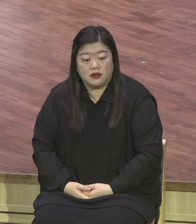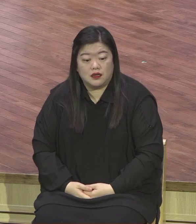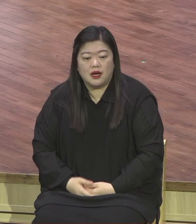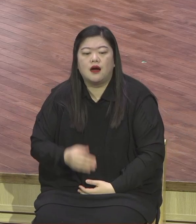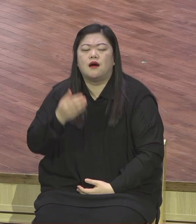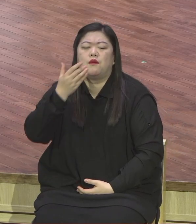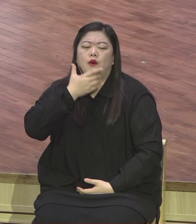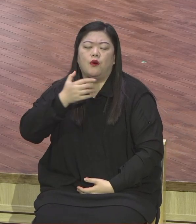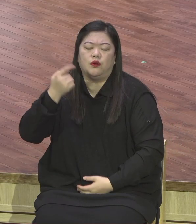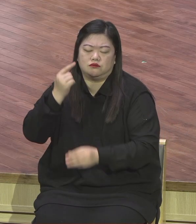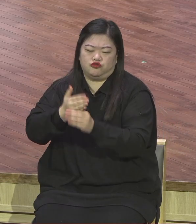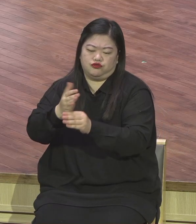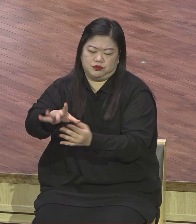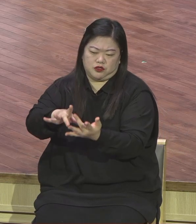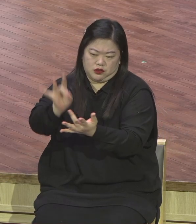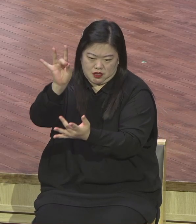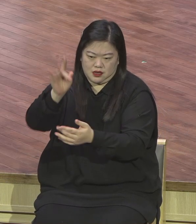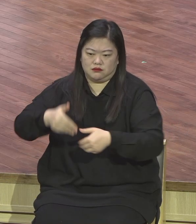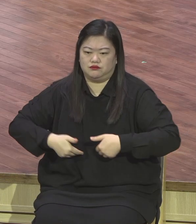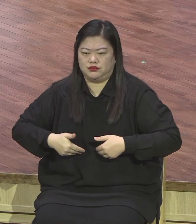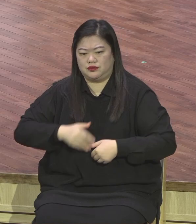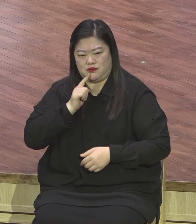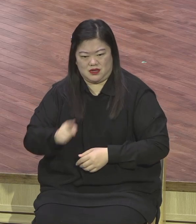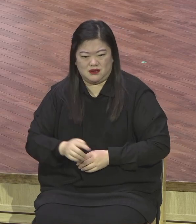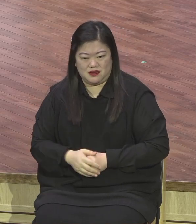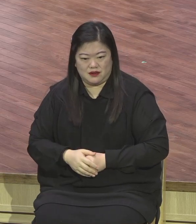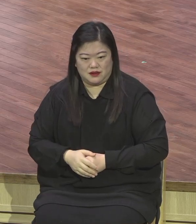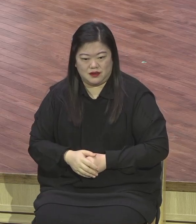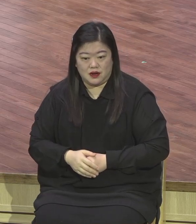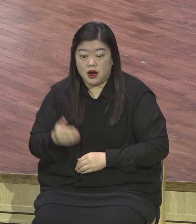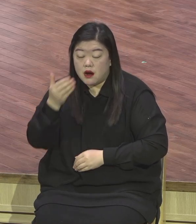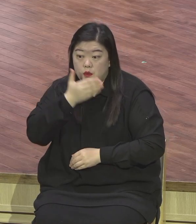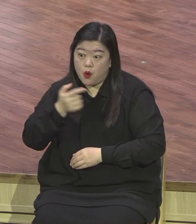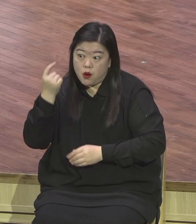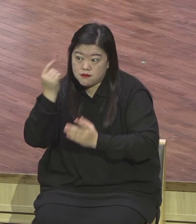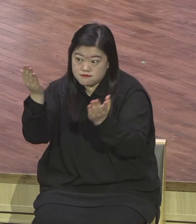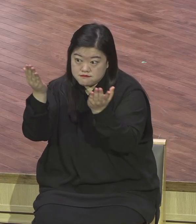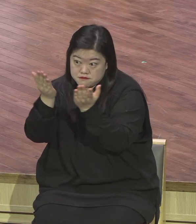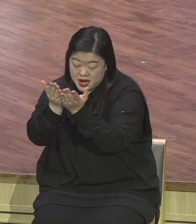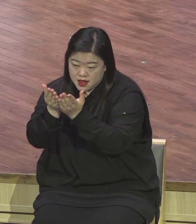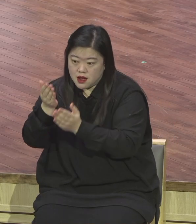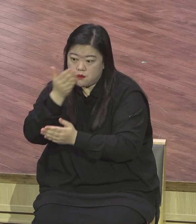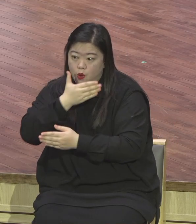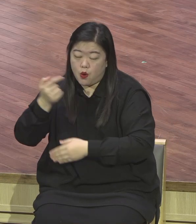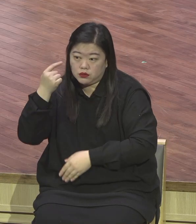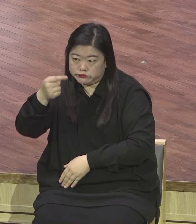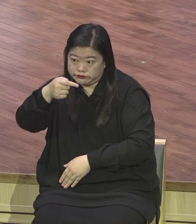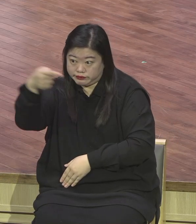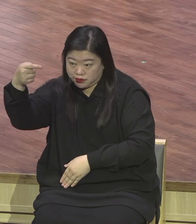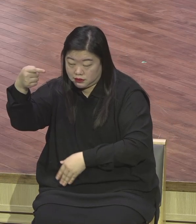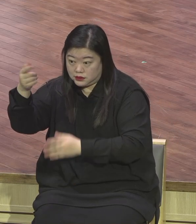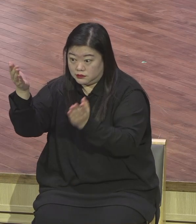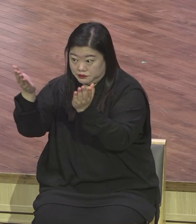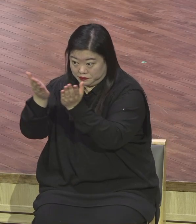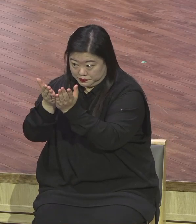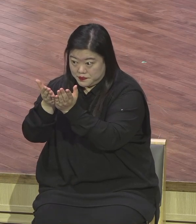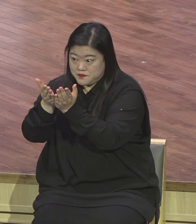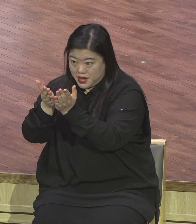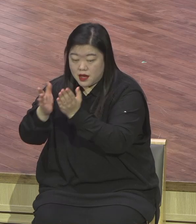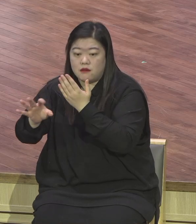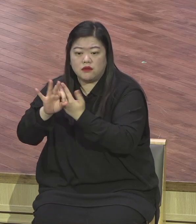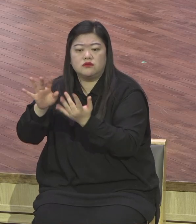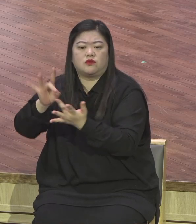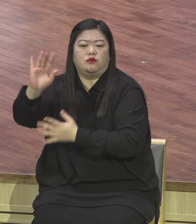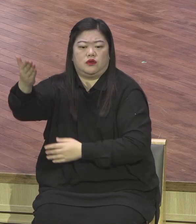하라는 얘기예요 복음 우선되는 선택을 하라고 뭐 예수님은 가정 파괴하러